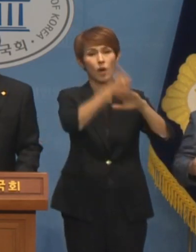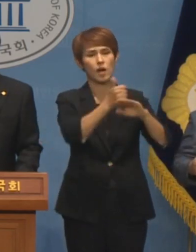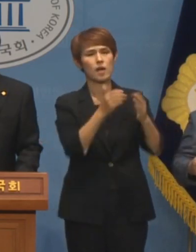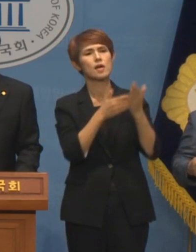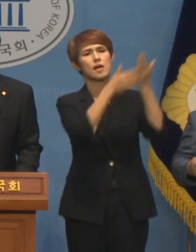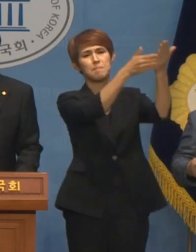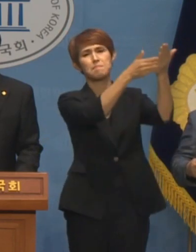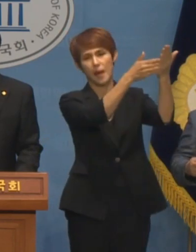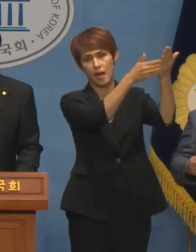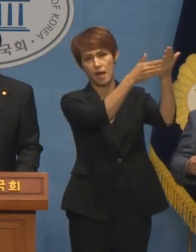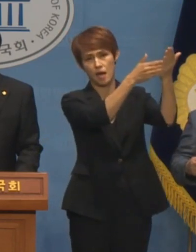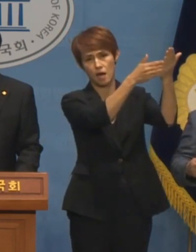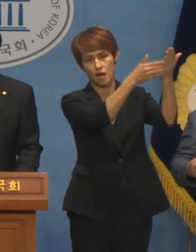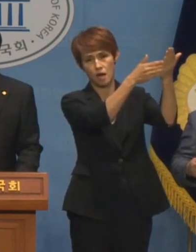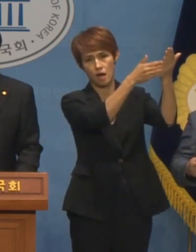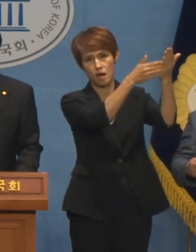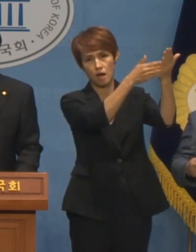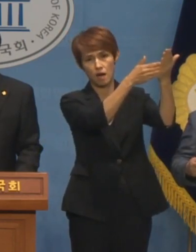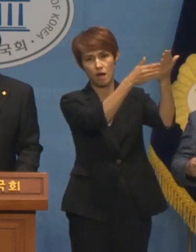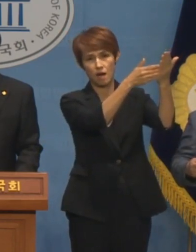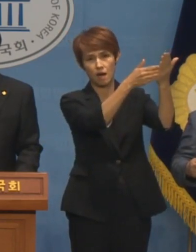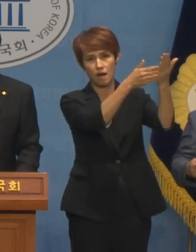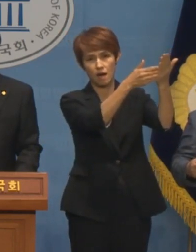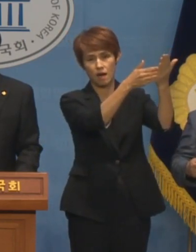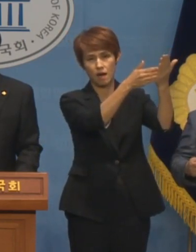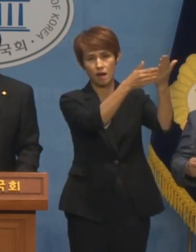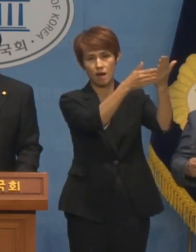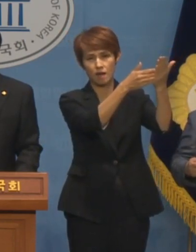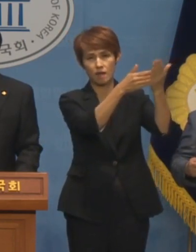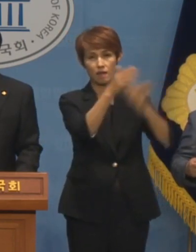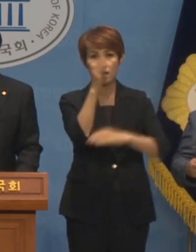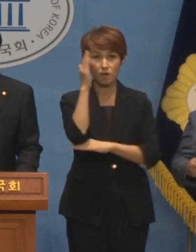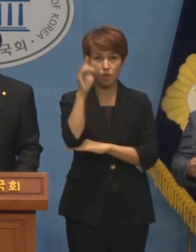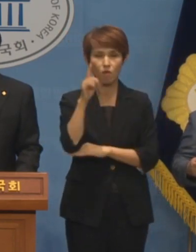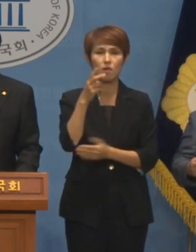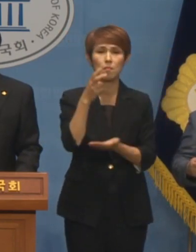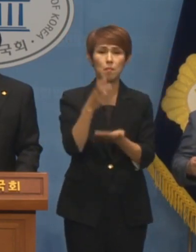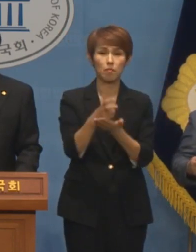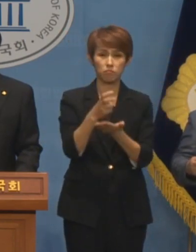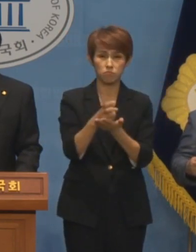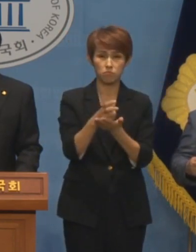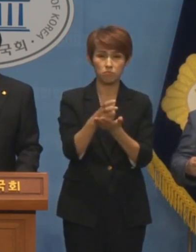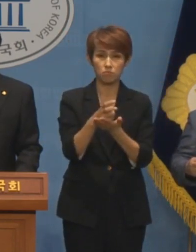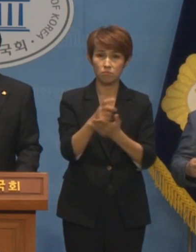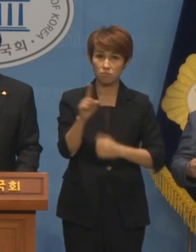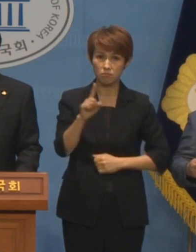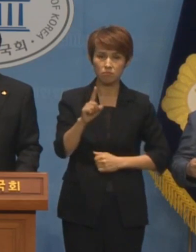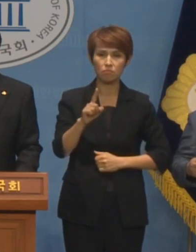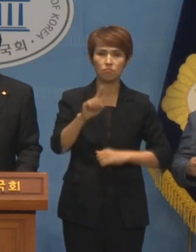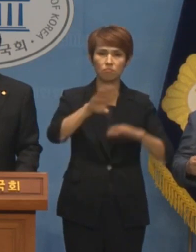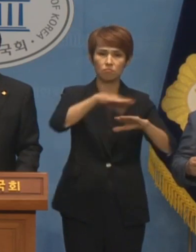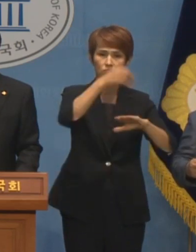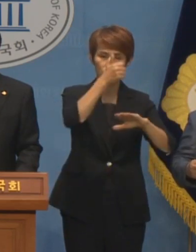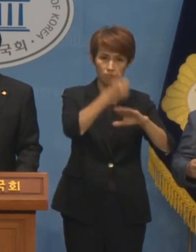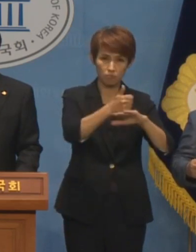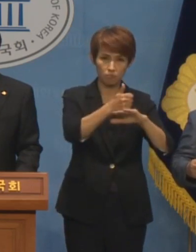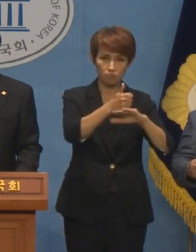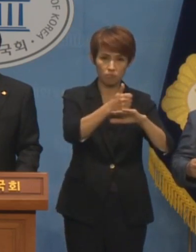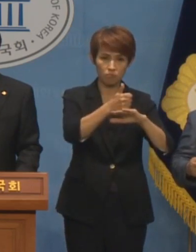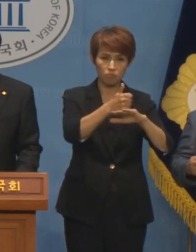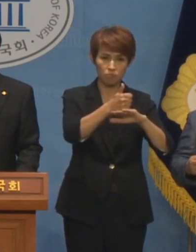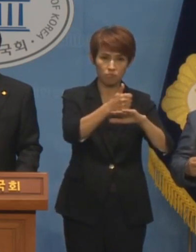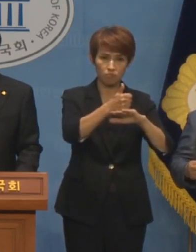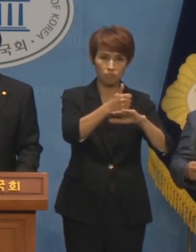상소를 올렸습니다. 그때 뭐라고 이야기했느냐? 법의 적용은 국왕으로부터 가장